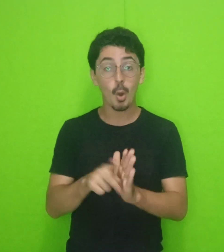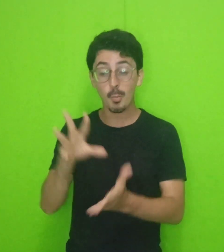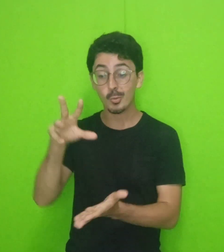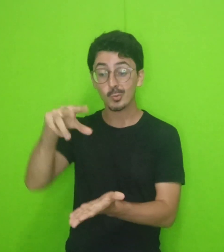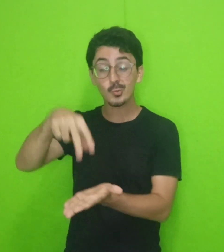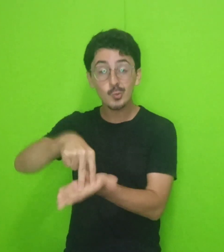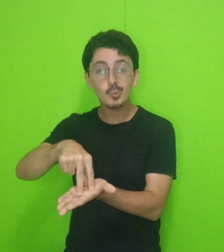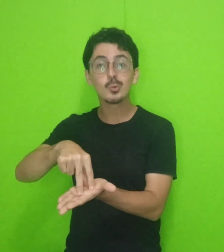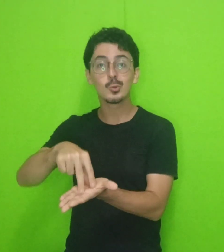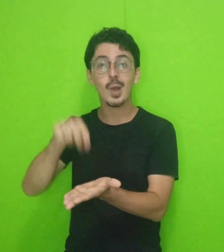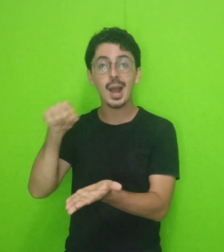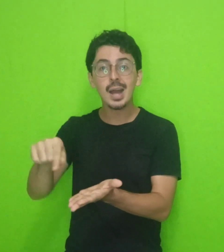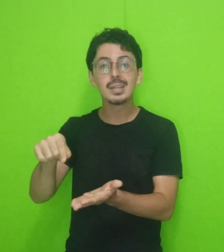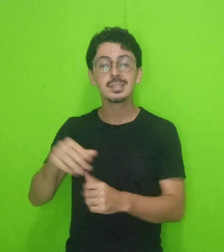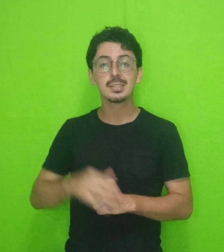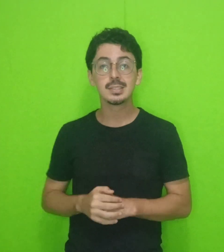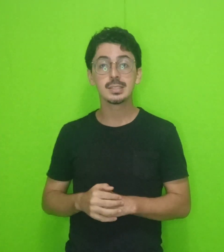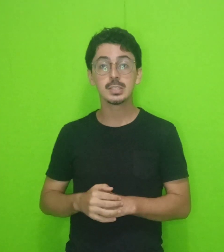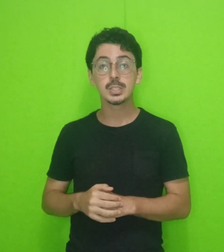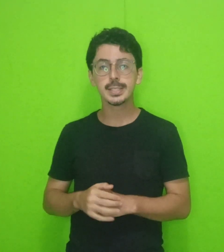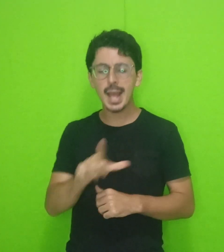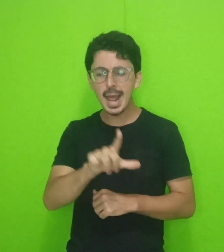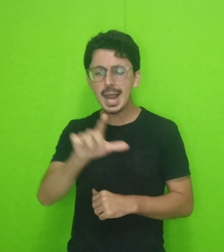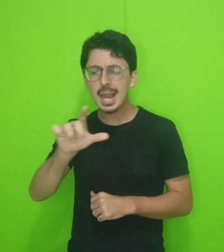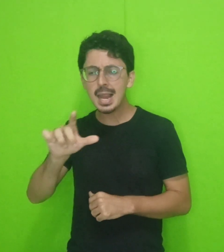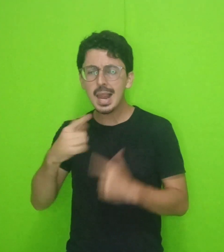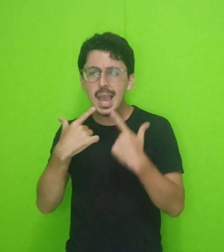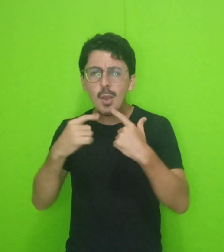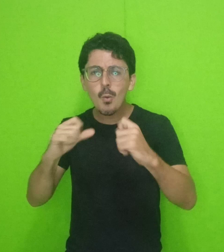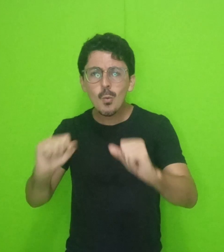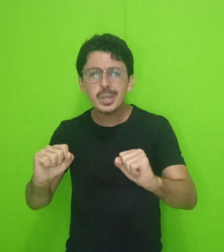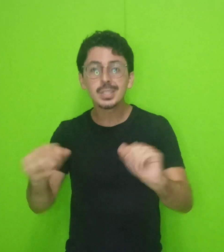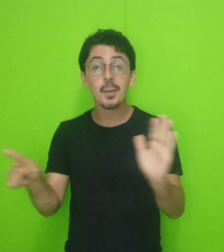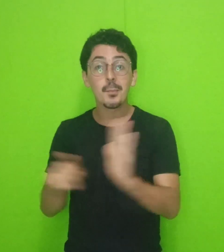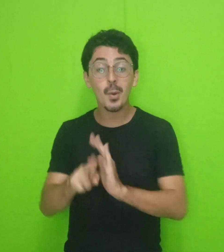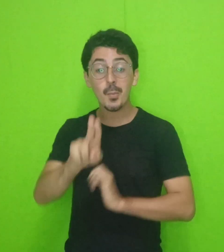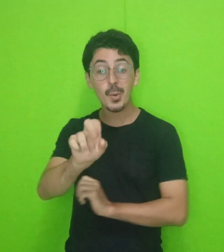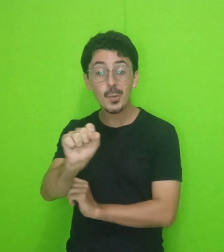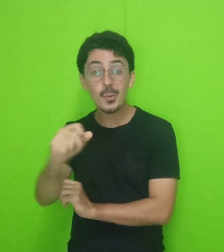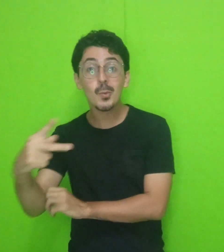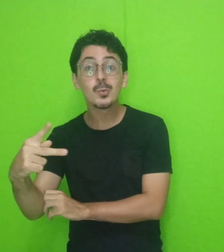Interinstitucional de Linguística Computacional da USP, o NILC-USP.